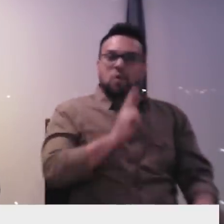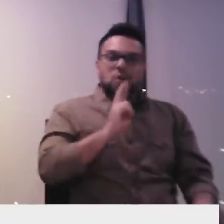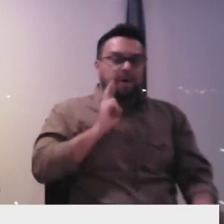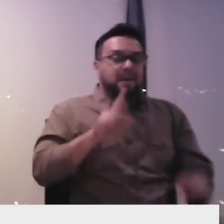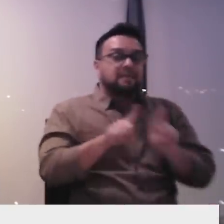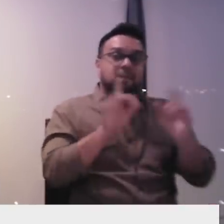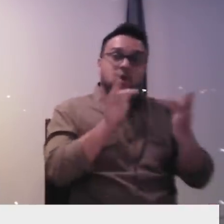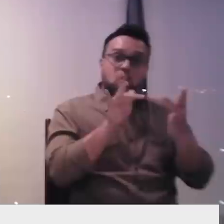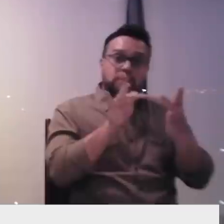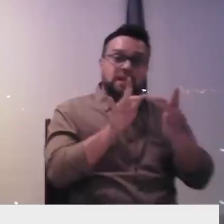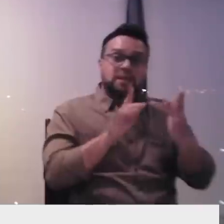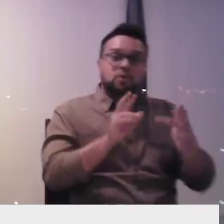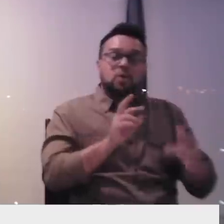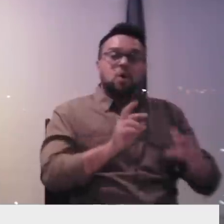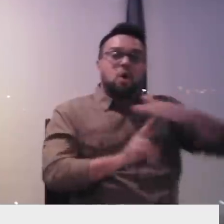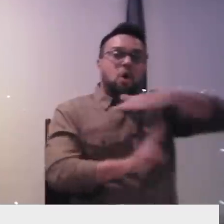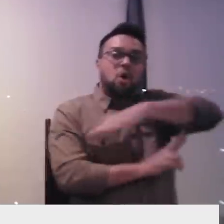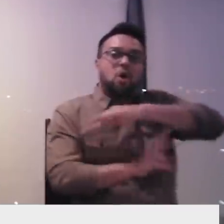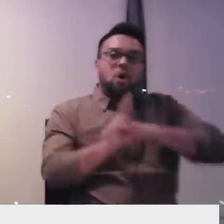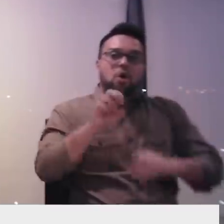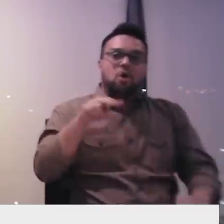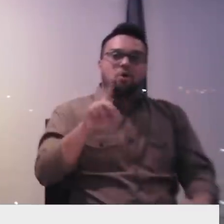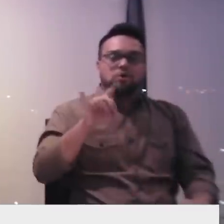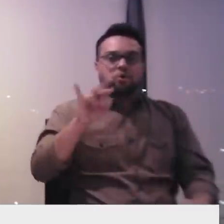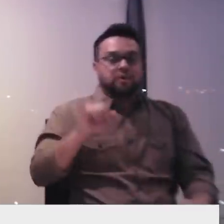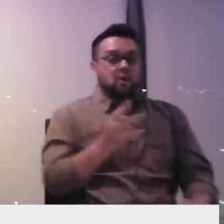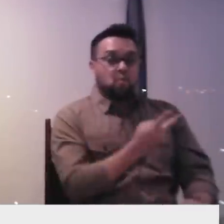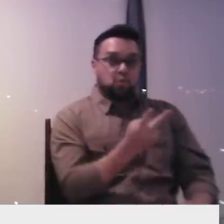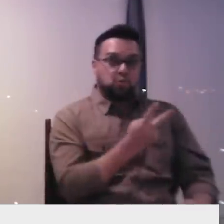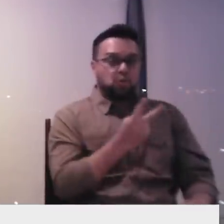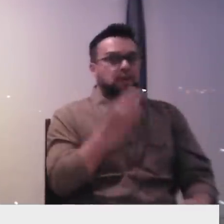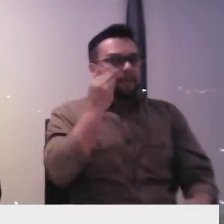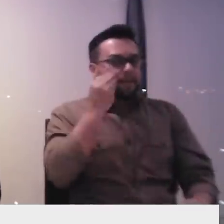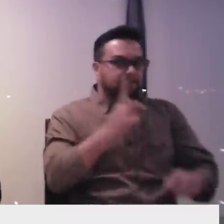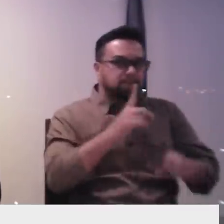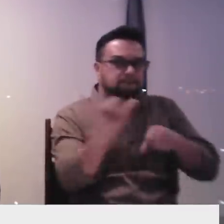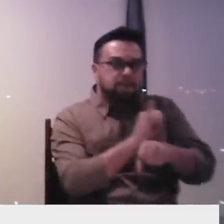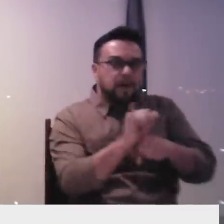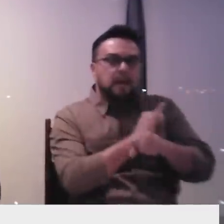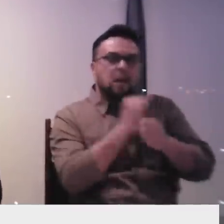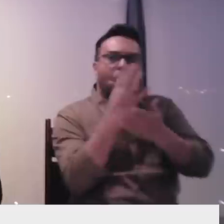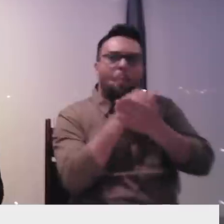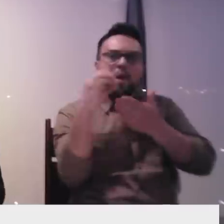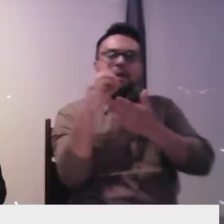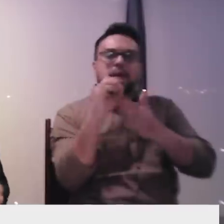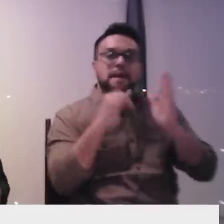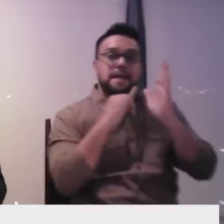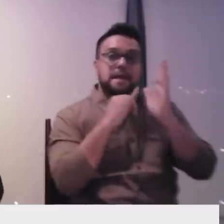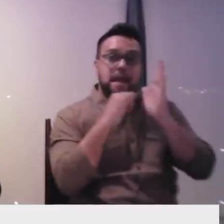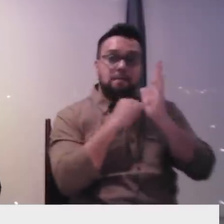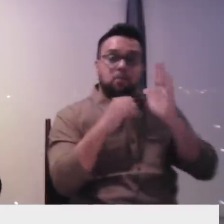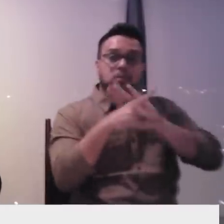com o governador de Rondônia. Ambos estão providenciando maneira de zerar o imposto estadual no gás de